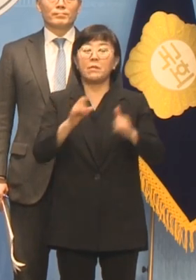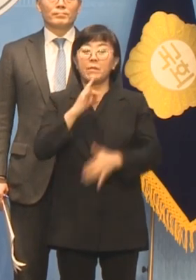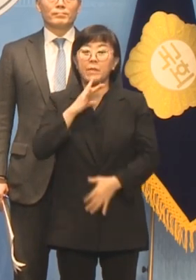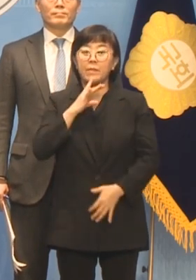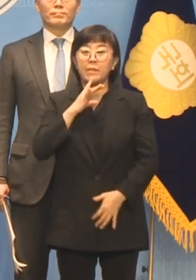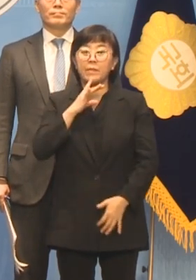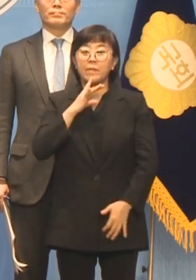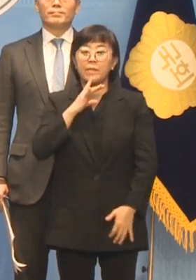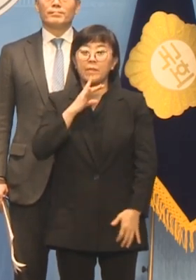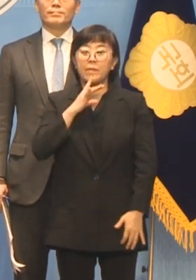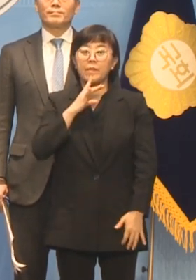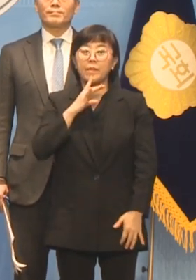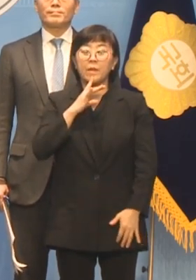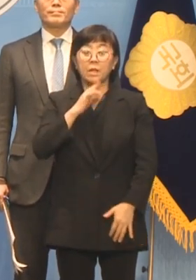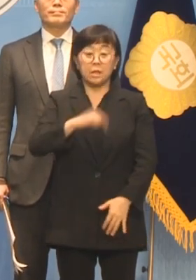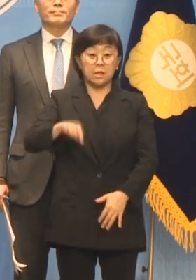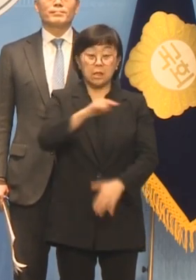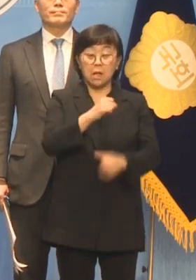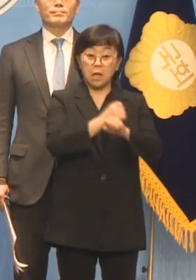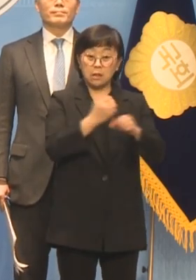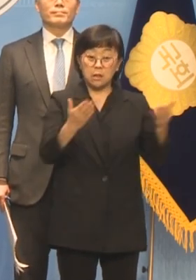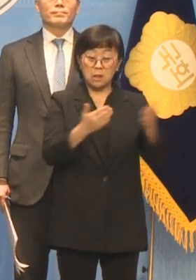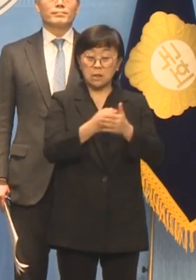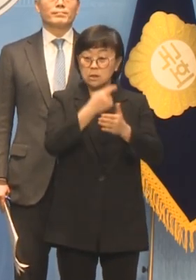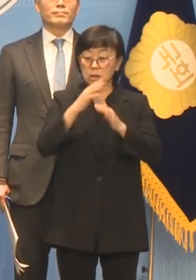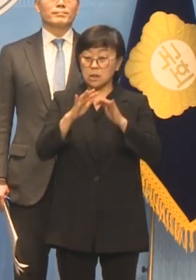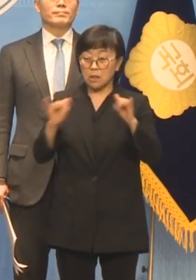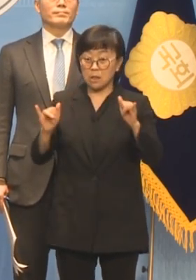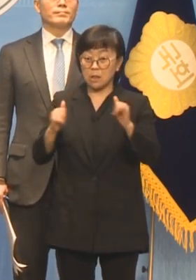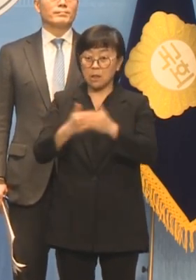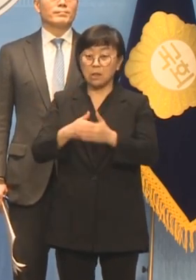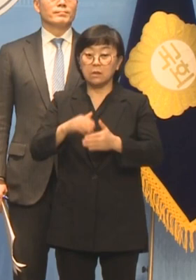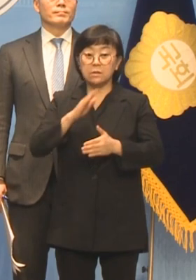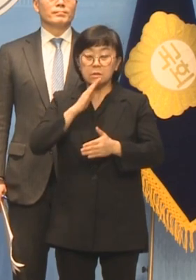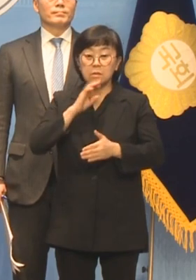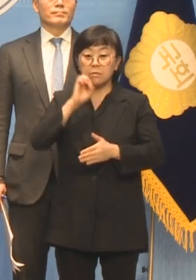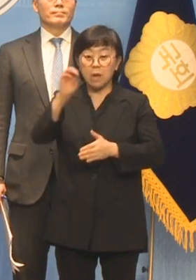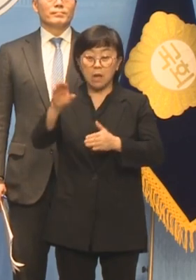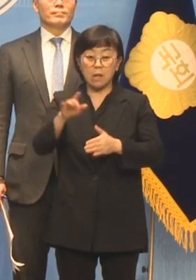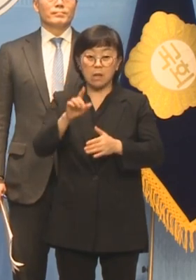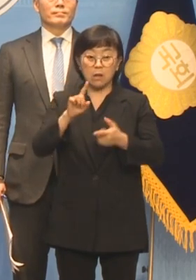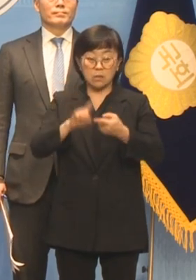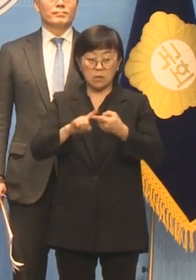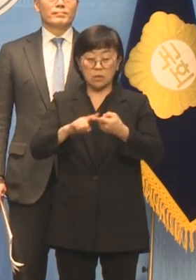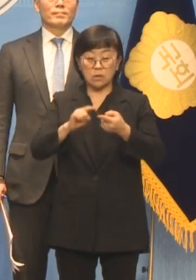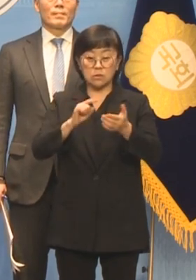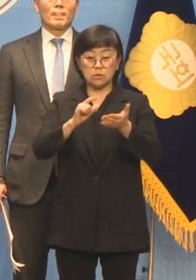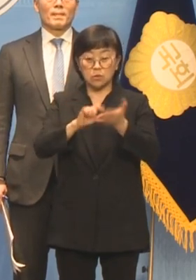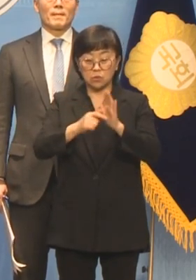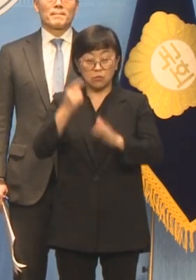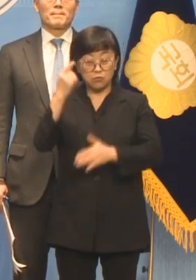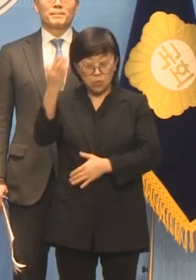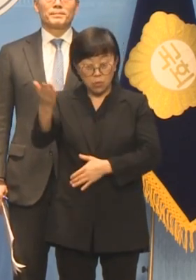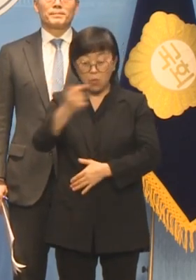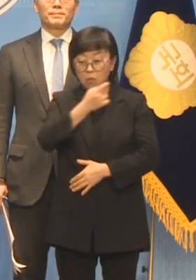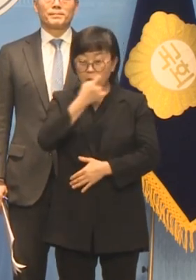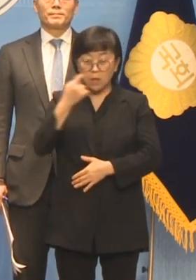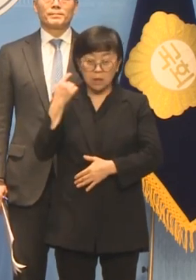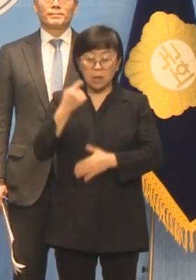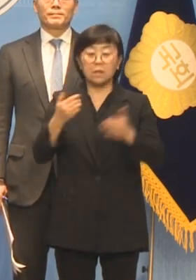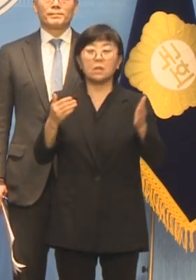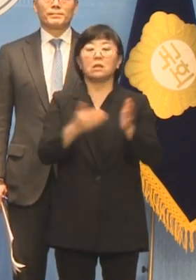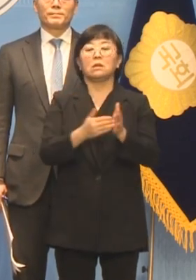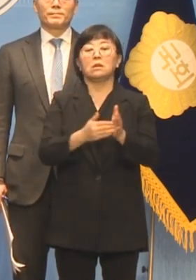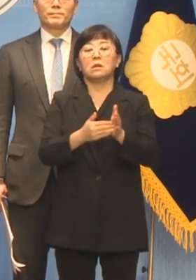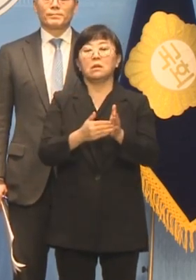사람들입니다. 이들이 한 일은 증인에게 과연 이런 사실이 있는가라는 것 정도를 물어보고 이를 확인하는 작업을 한